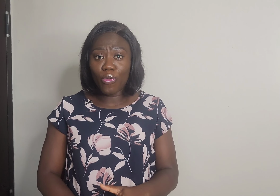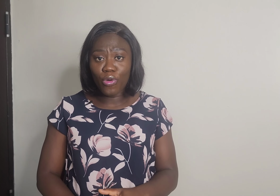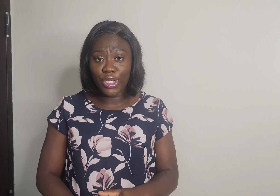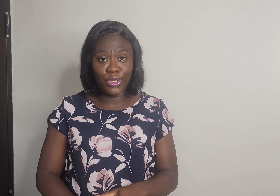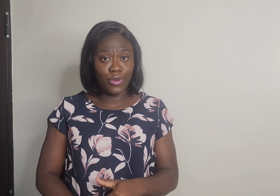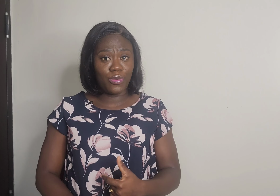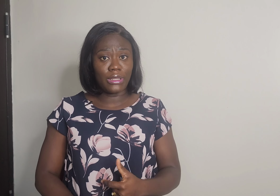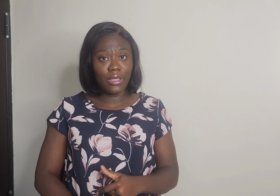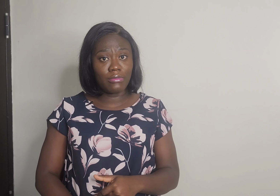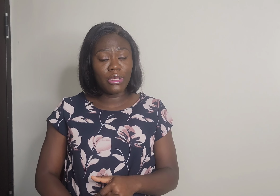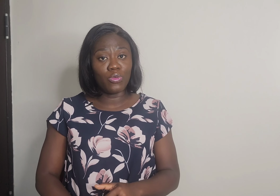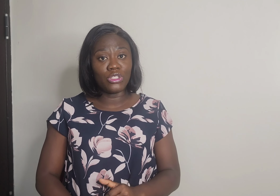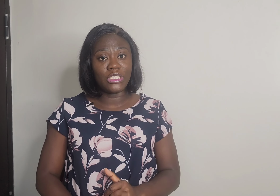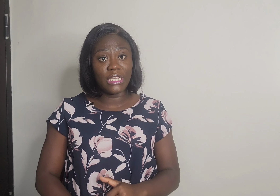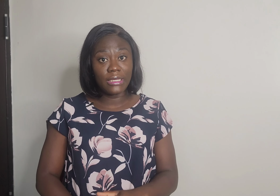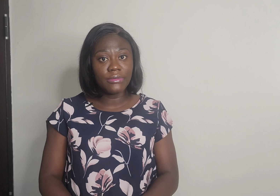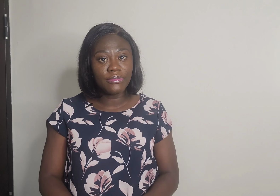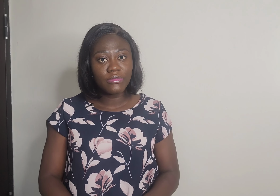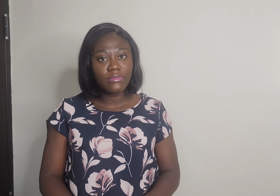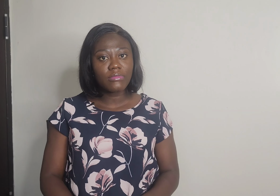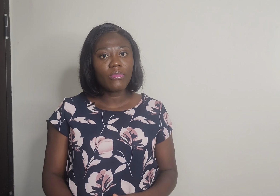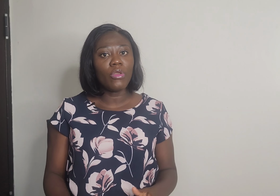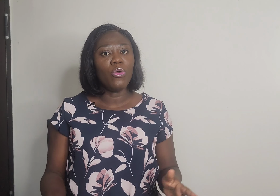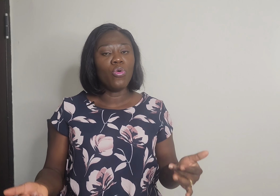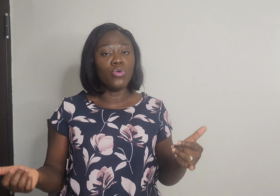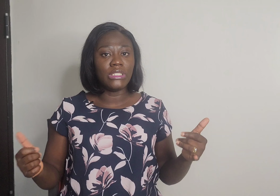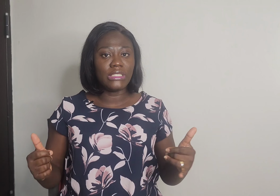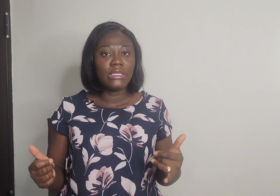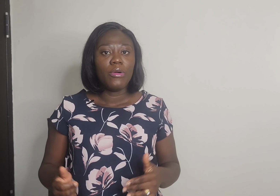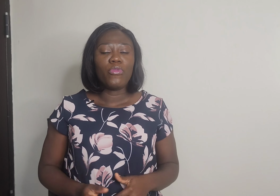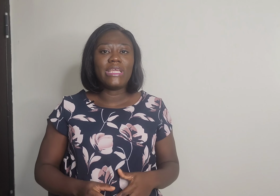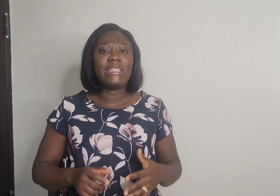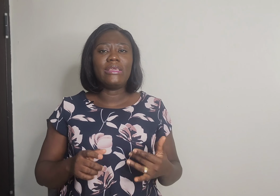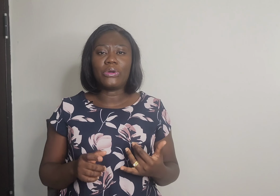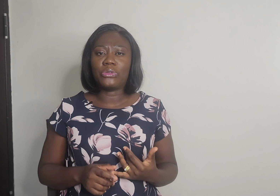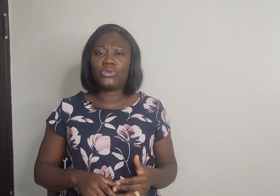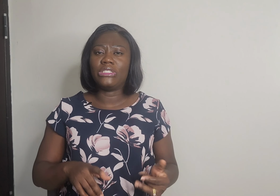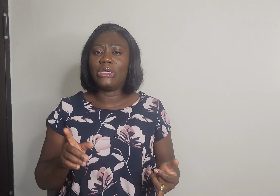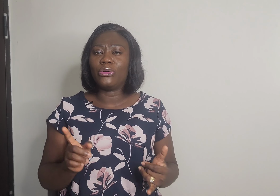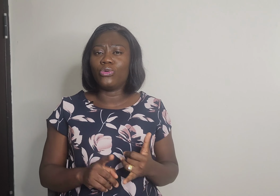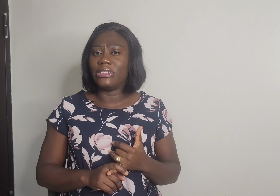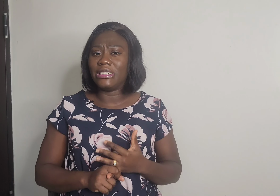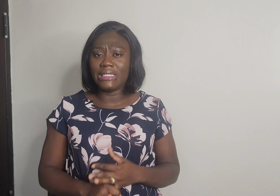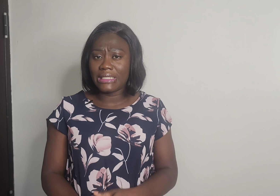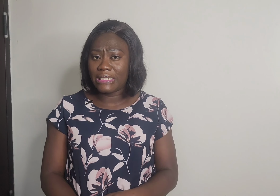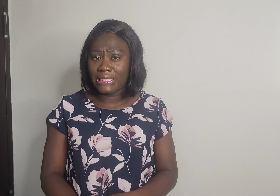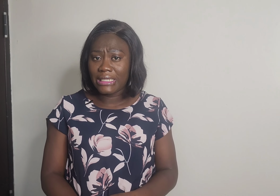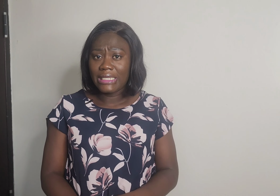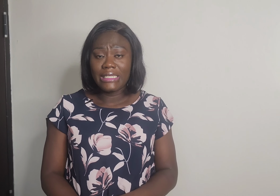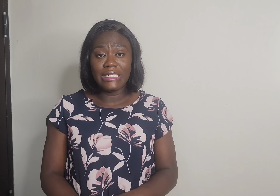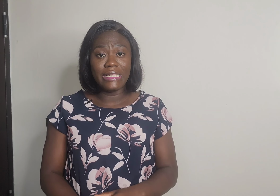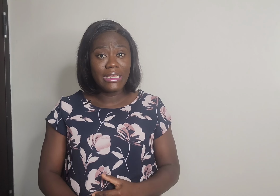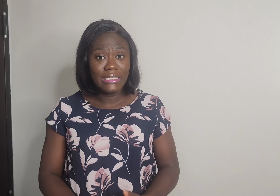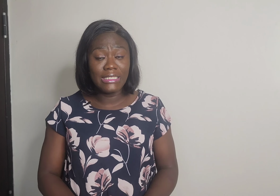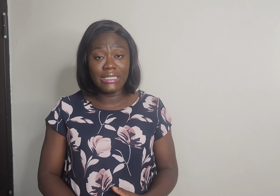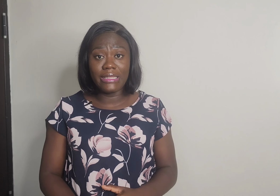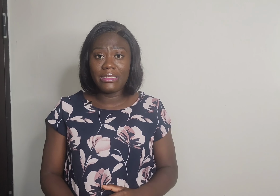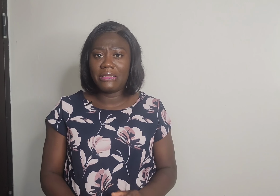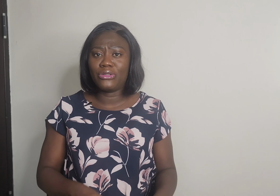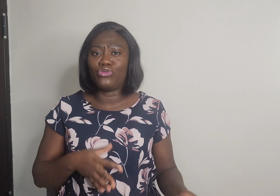àwọn èèyàn wa tẹ́ pé wọ́n jẹ́ odi, bóyá eléyàn kan tó jẹ́ odi ní ilé nídìílé